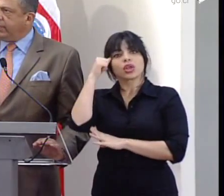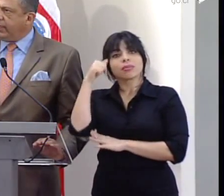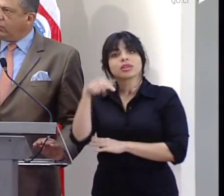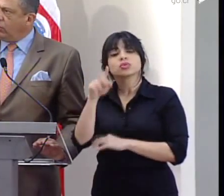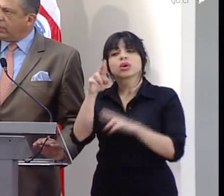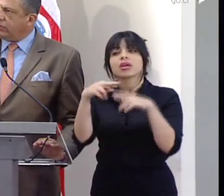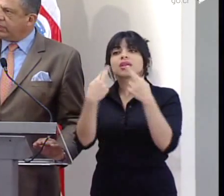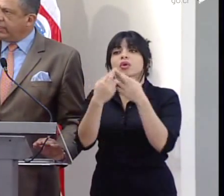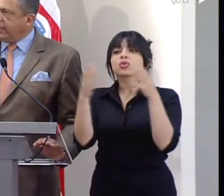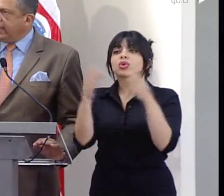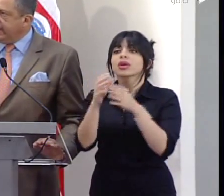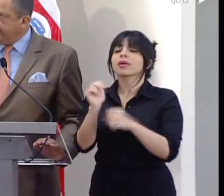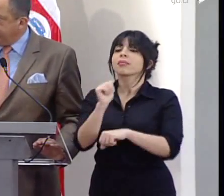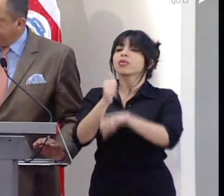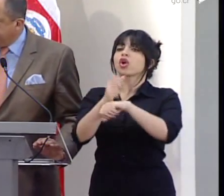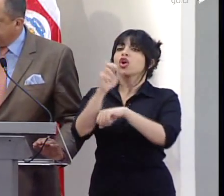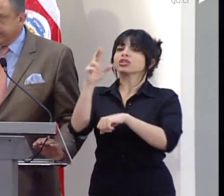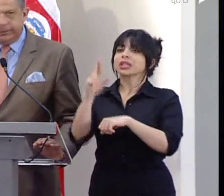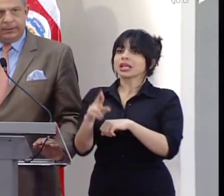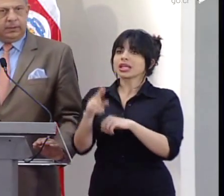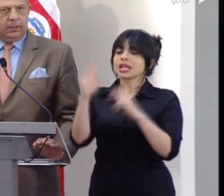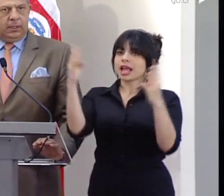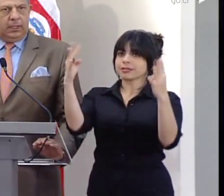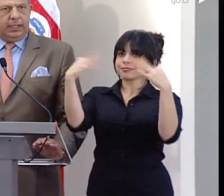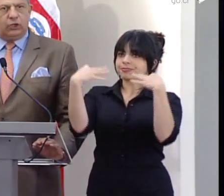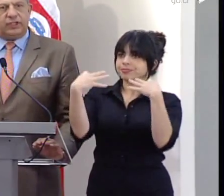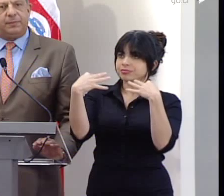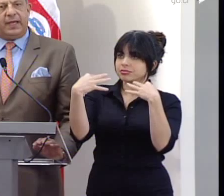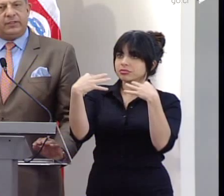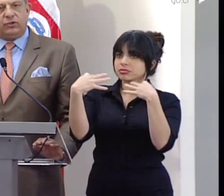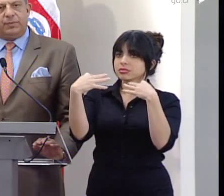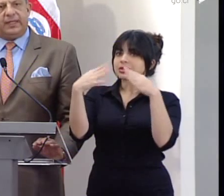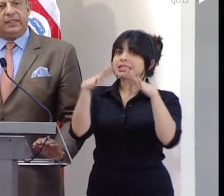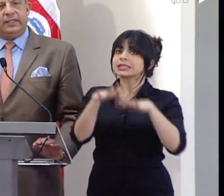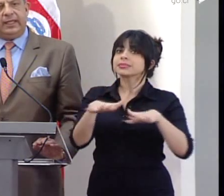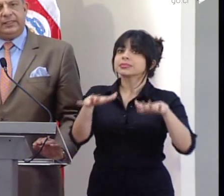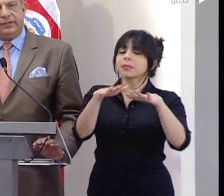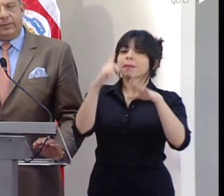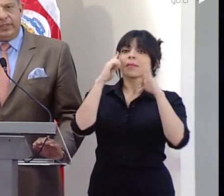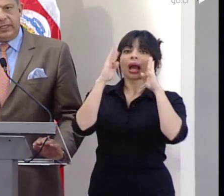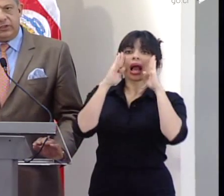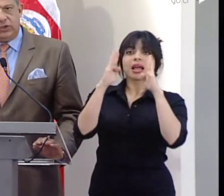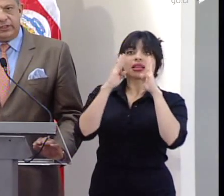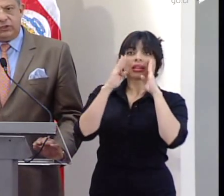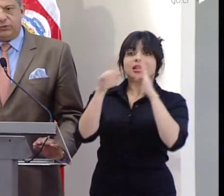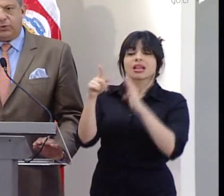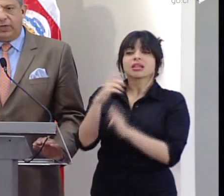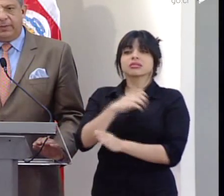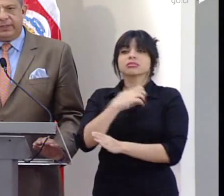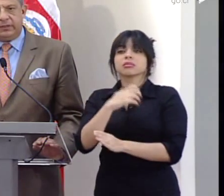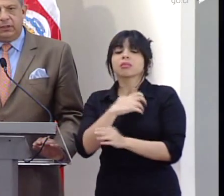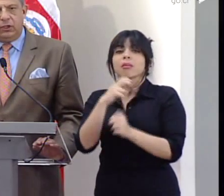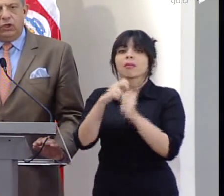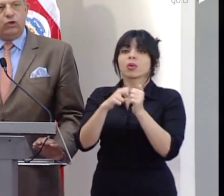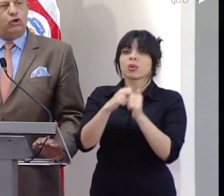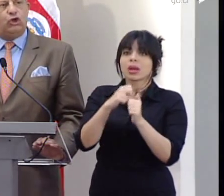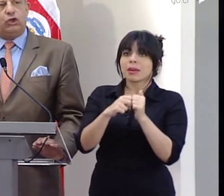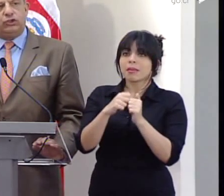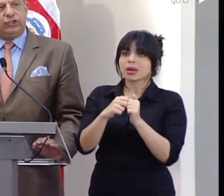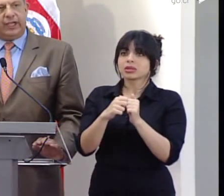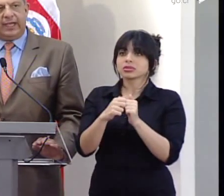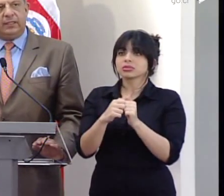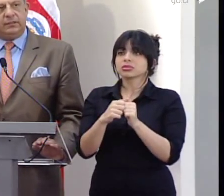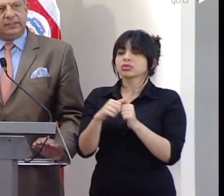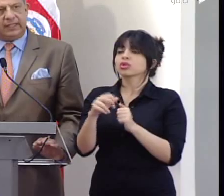una cumbre que coloca a Costa Rica en el mapa, que los espacios para atender esas reivindicaciones y esos problemas